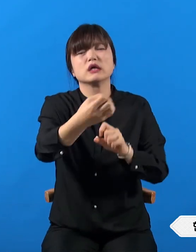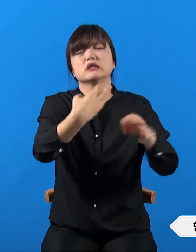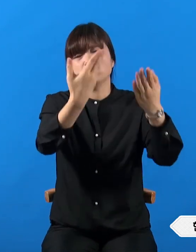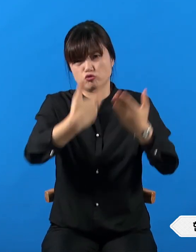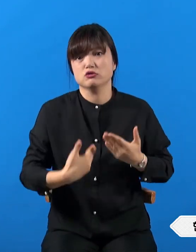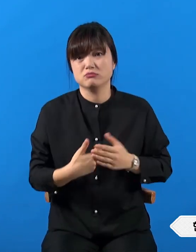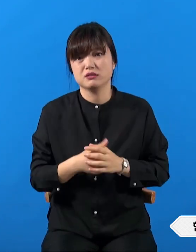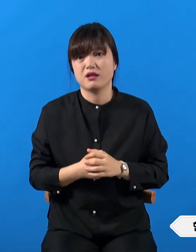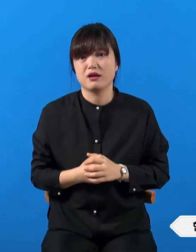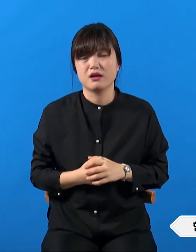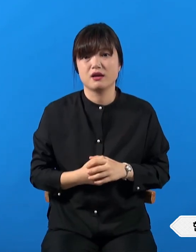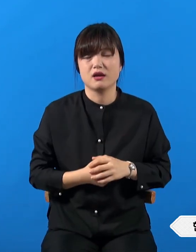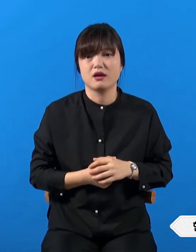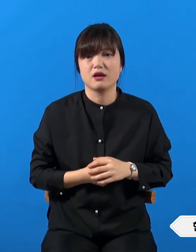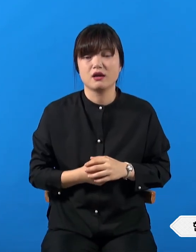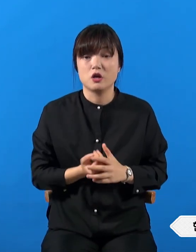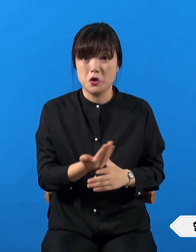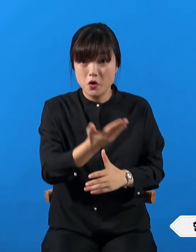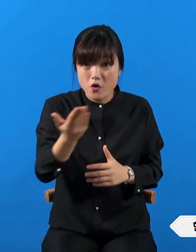주십니다.